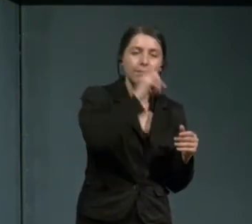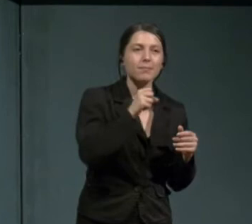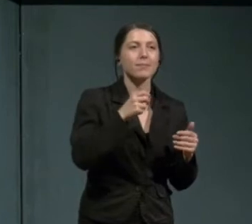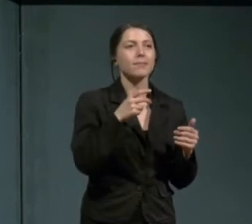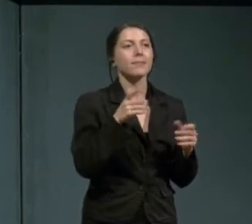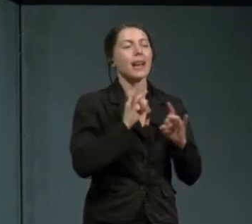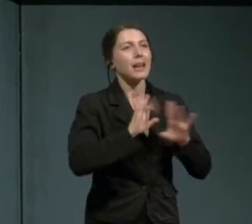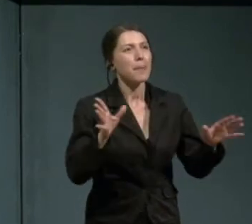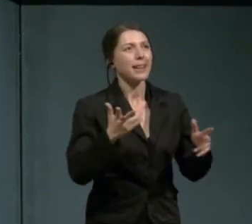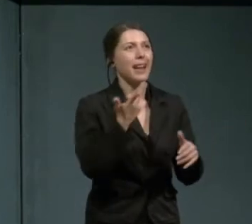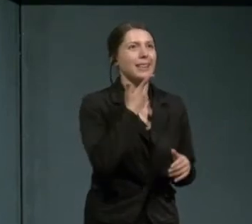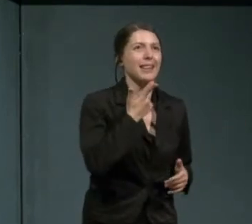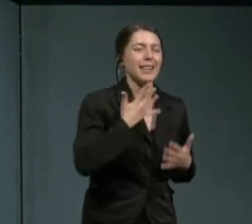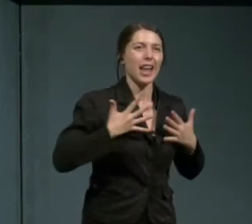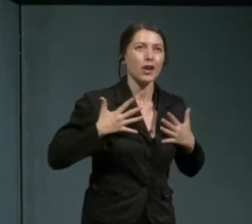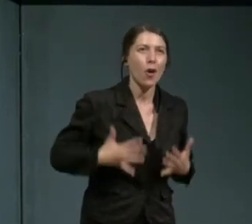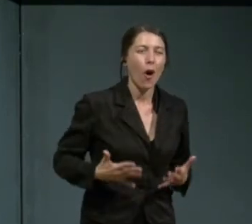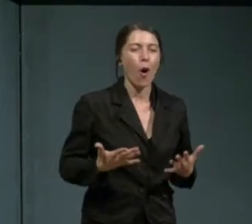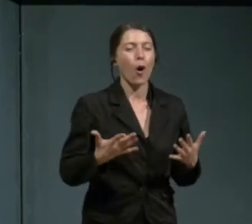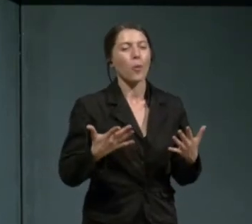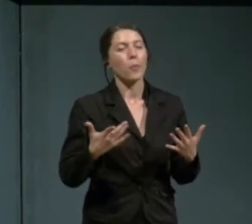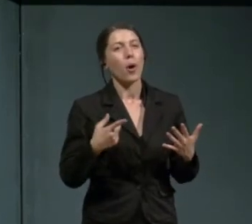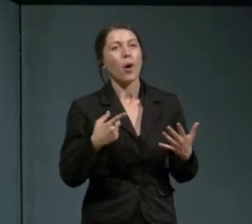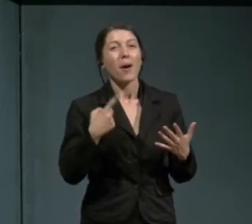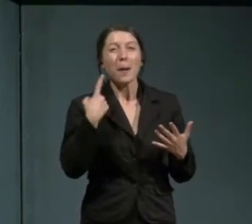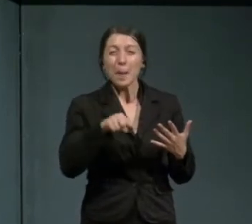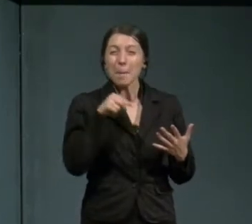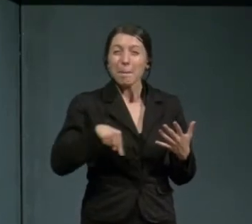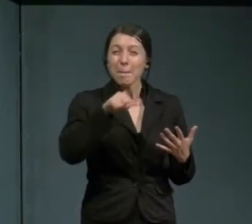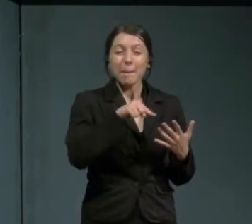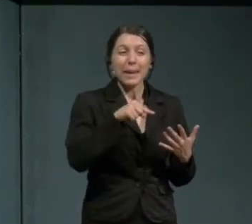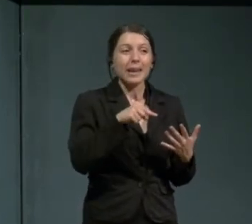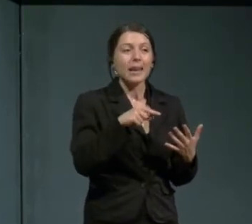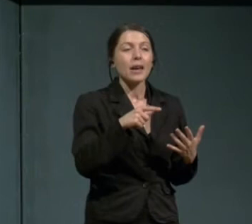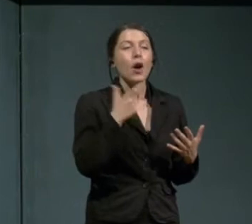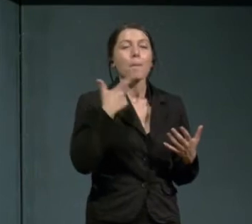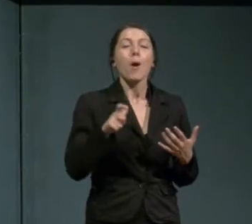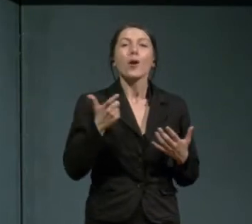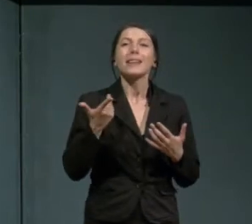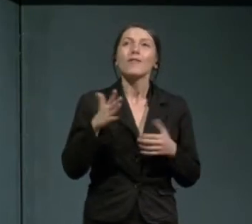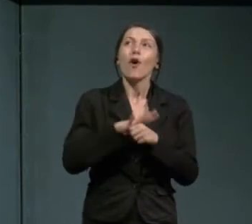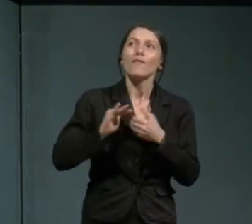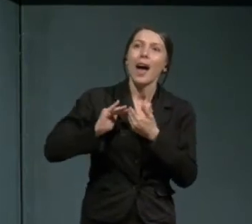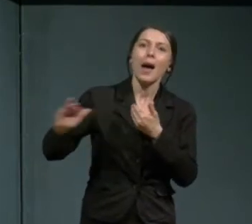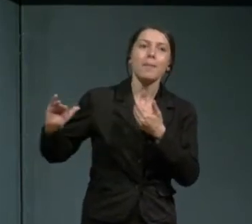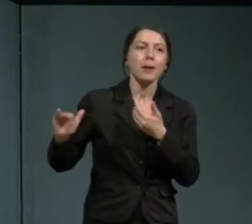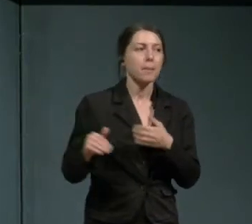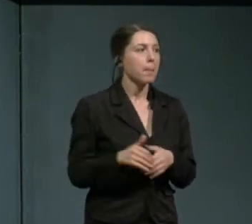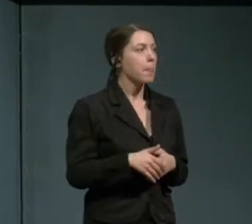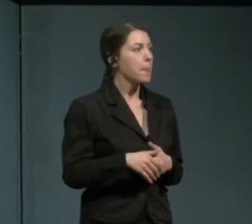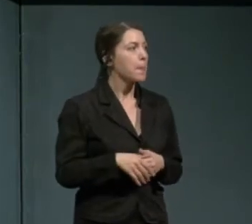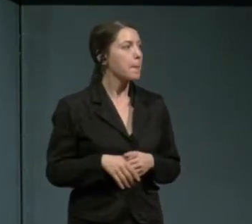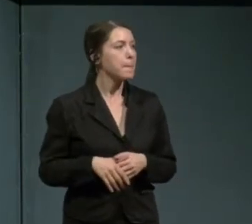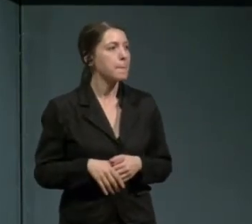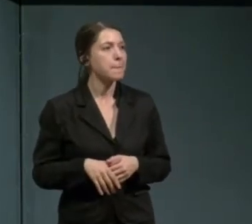del desiderio del corpo avviene ammettendo la famiglia a distanza i figli così